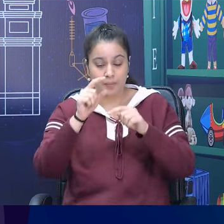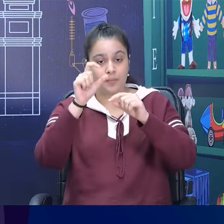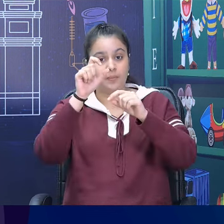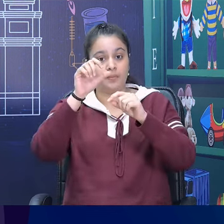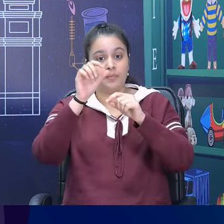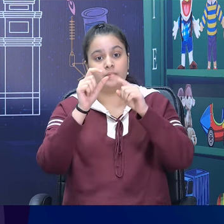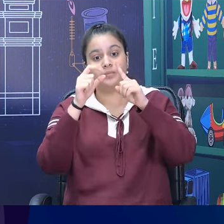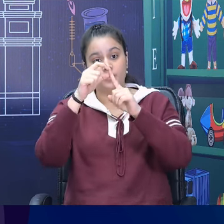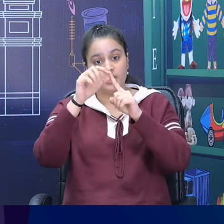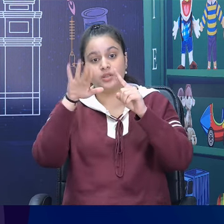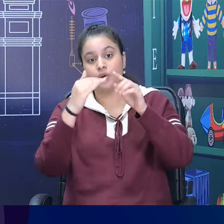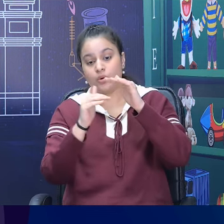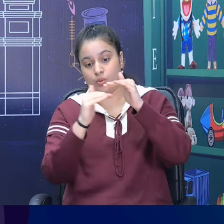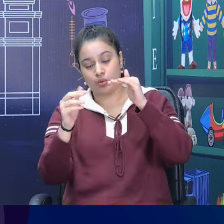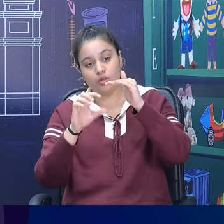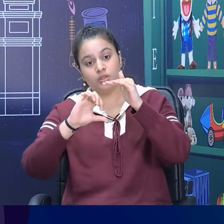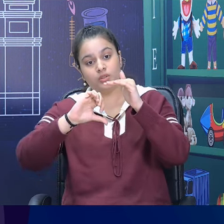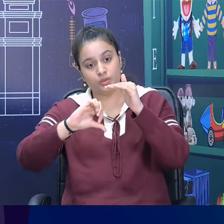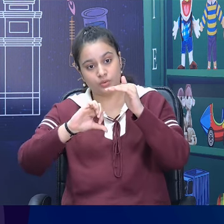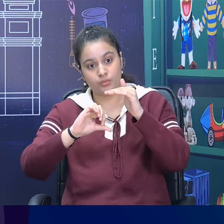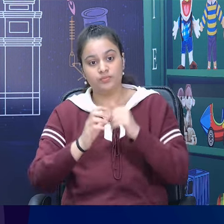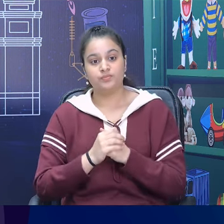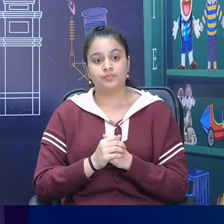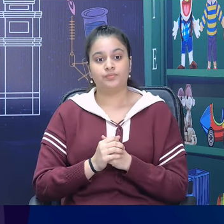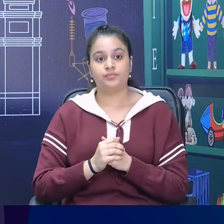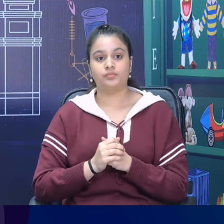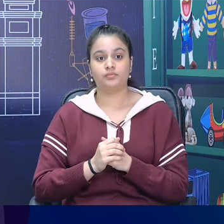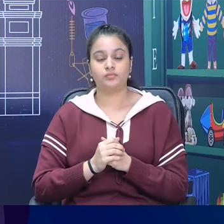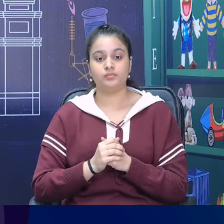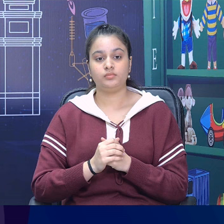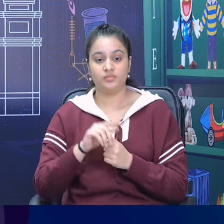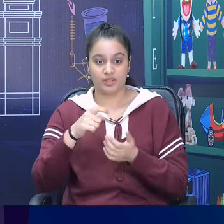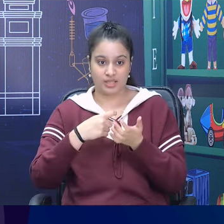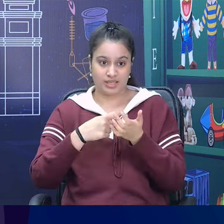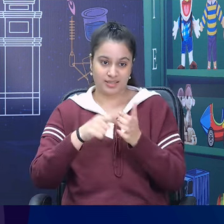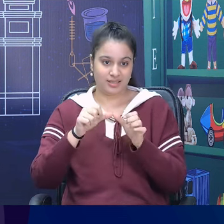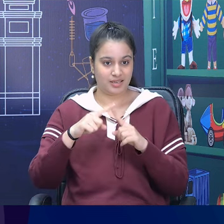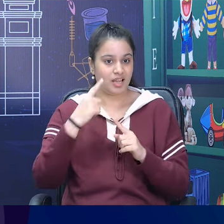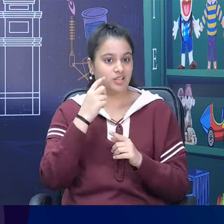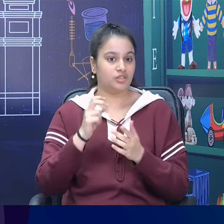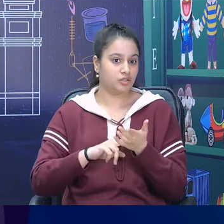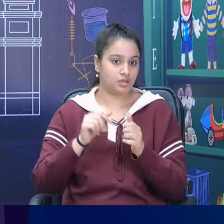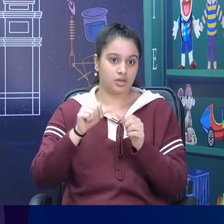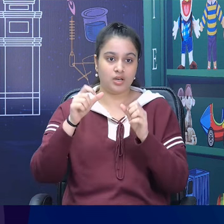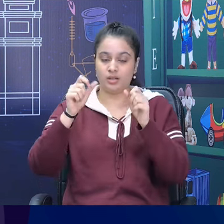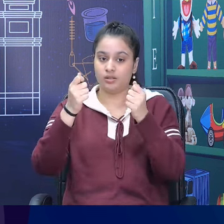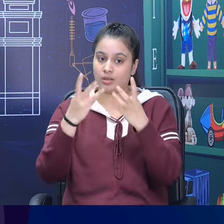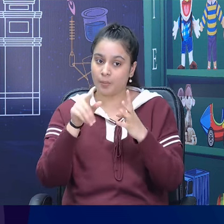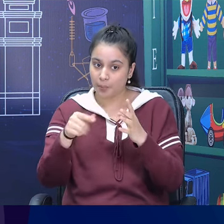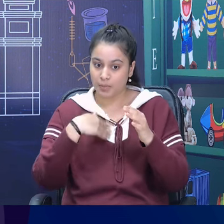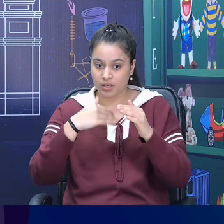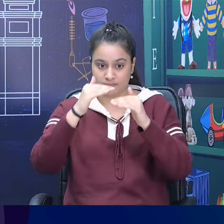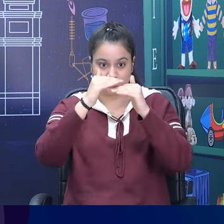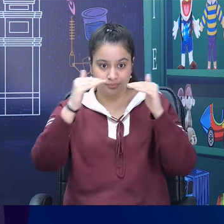इंटी जर्स एंड q इज नॉट इक्वल टू जीरो तो हम जब बात करते हैं रेशनल नंबर की तो रेशनल नंबर के अंदर जब हम फ्रैक्शन की बात में करते